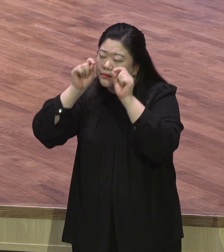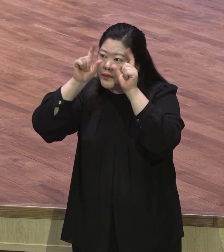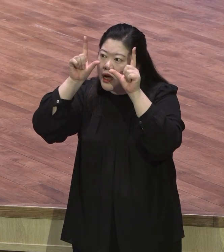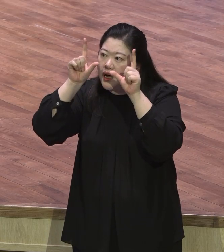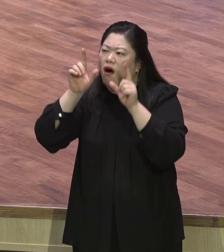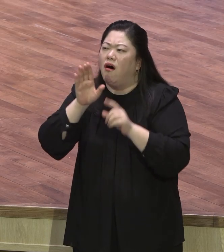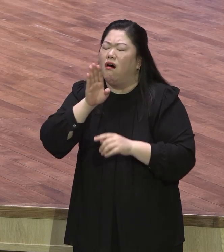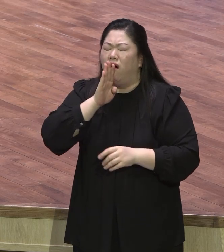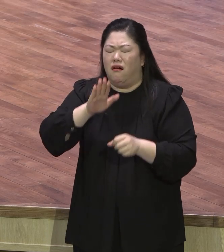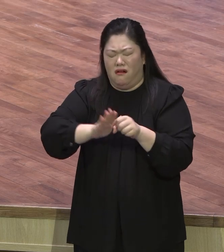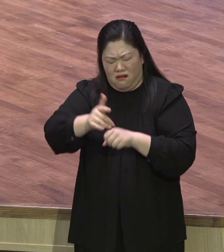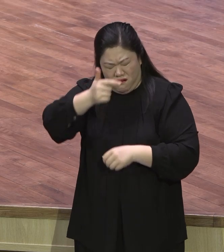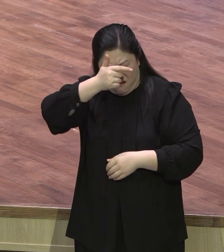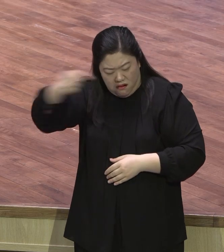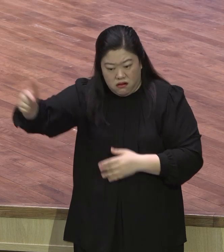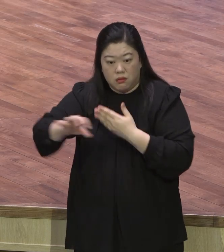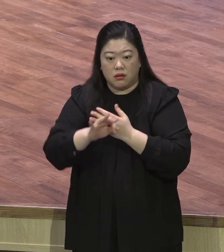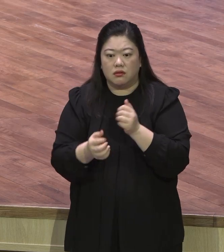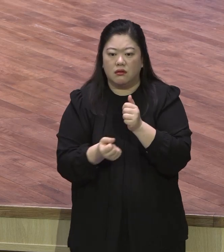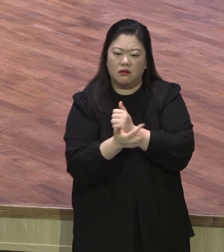기도하셔야 돼요.